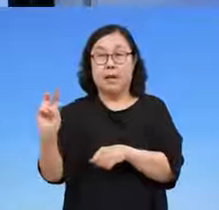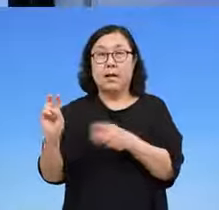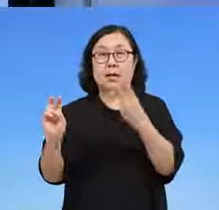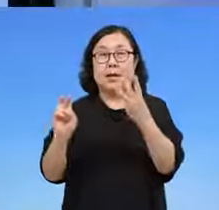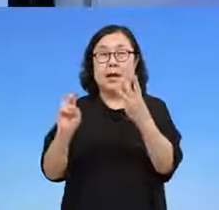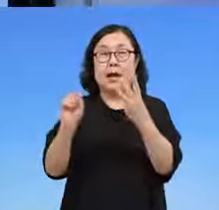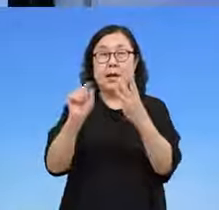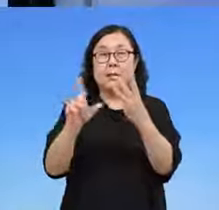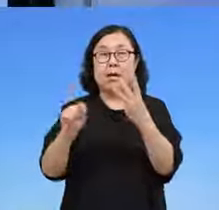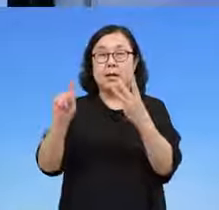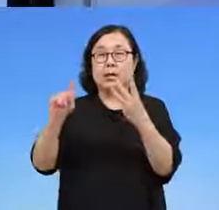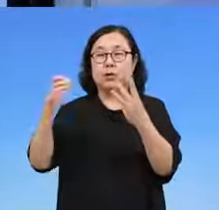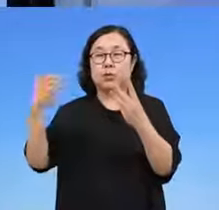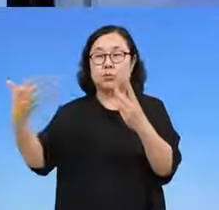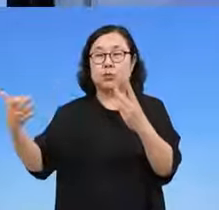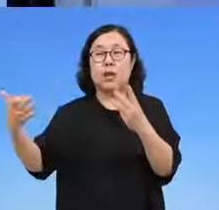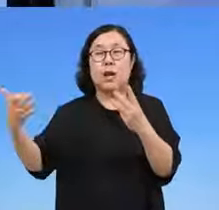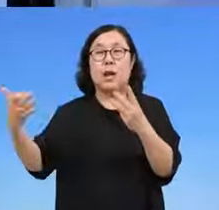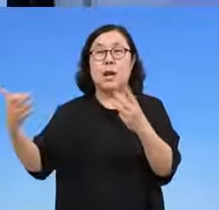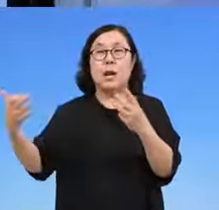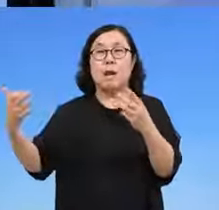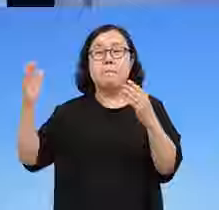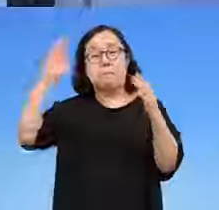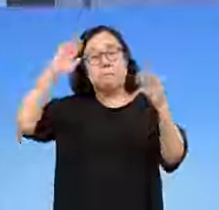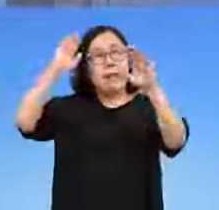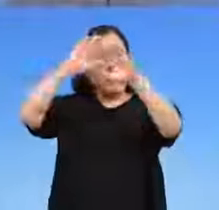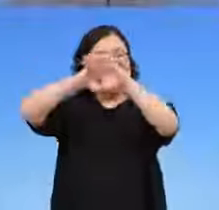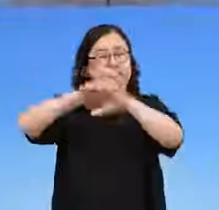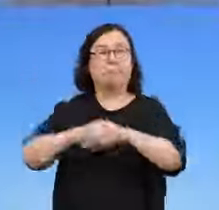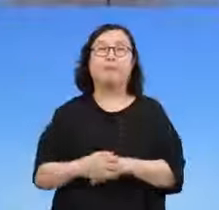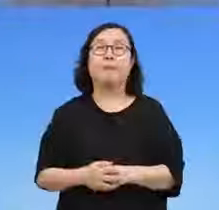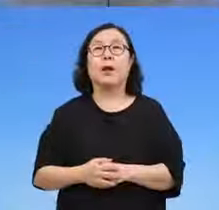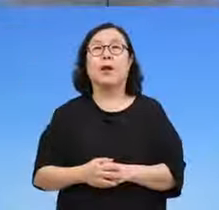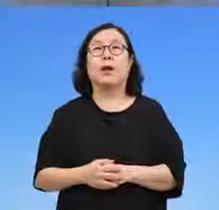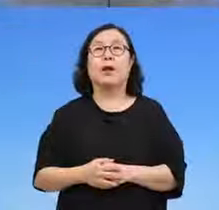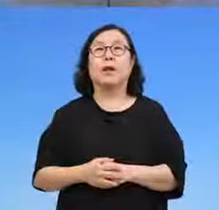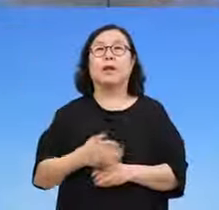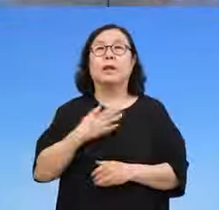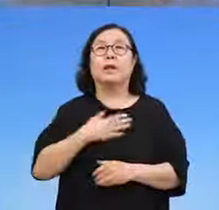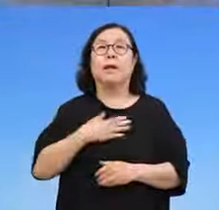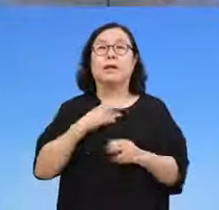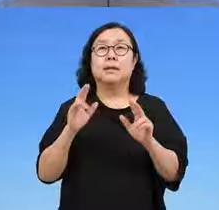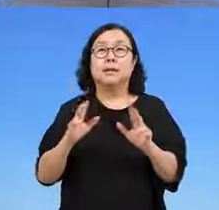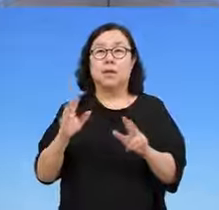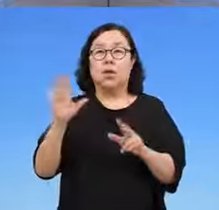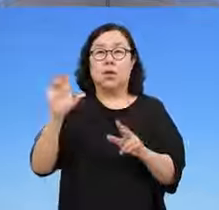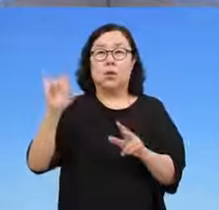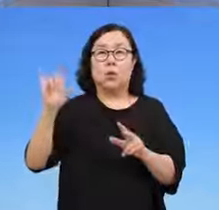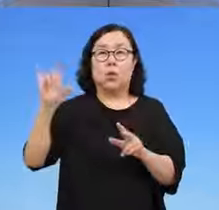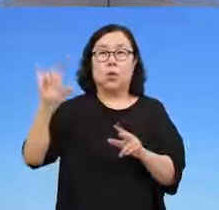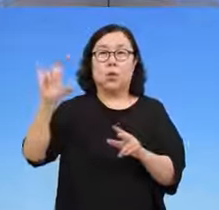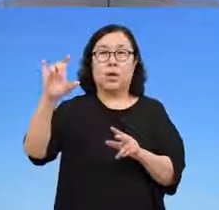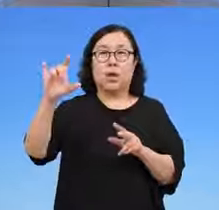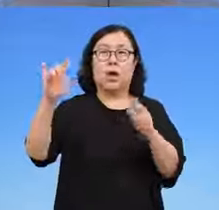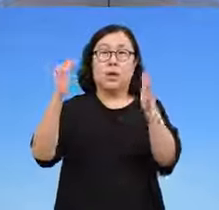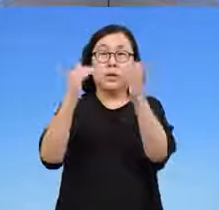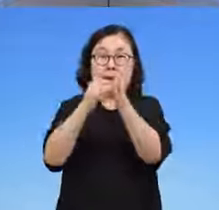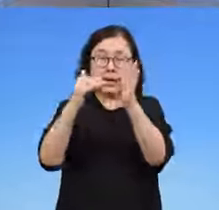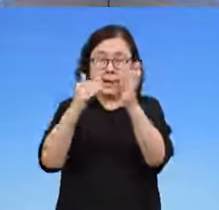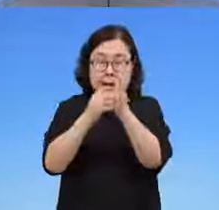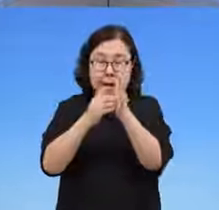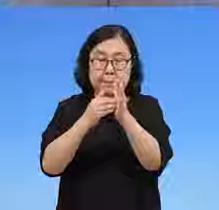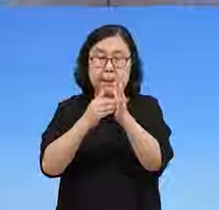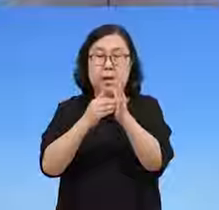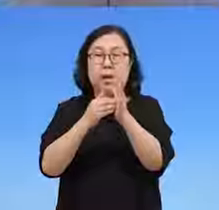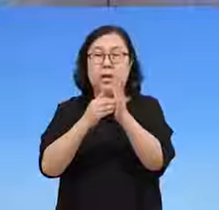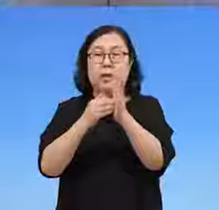밤. 이게 얼마나 감동이 됐는지 모릅니다. 어떤 분들이 오해하세요. 나는 이제 요거 코로나 끝나면